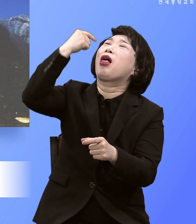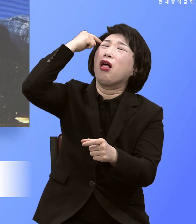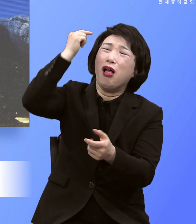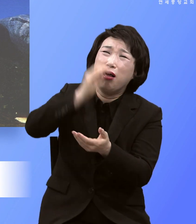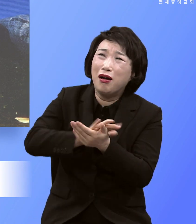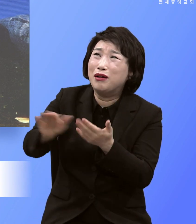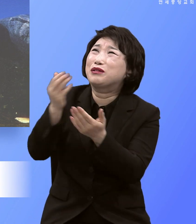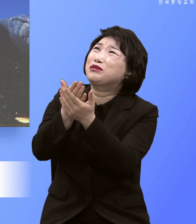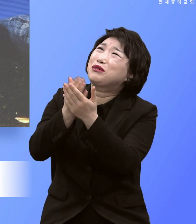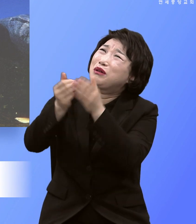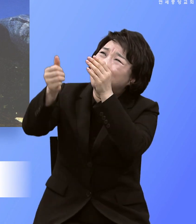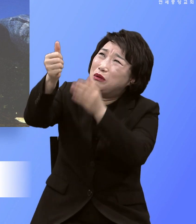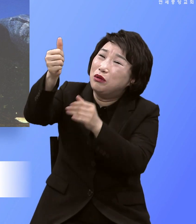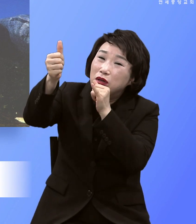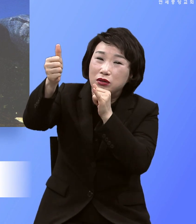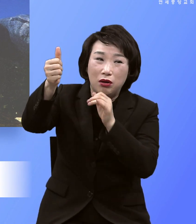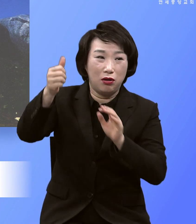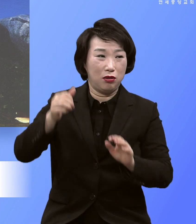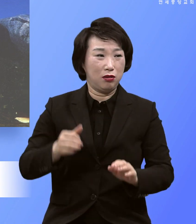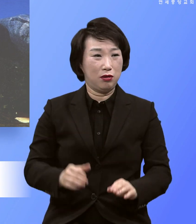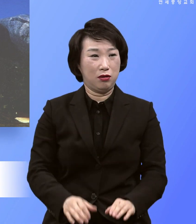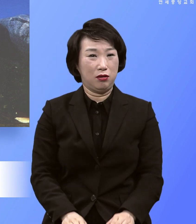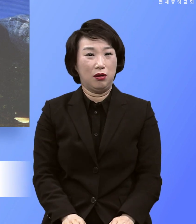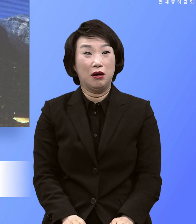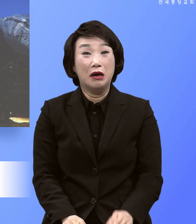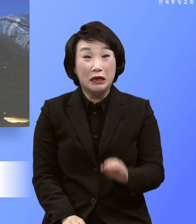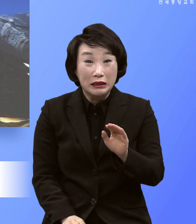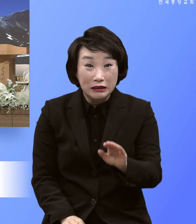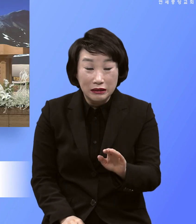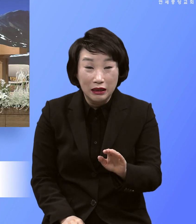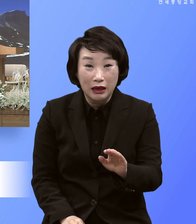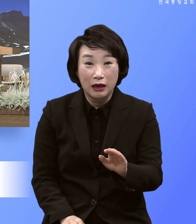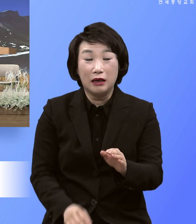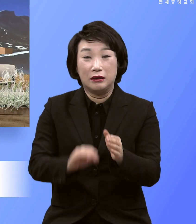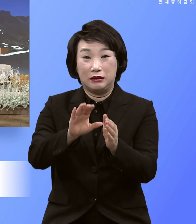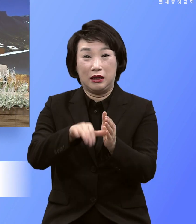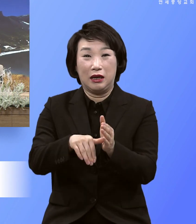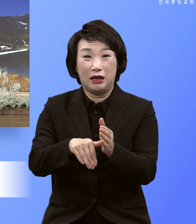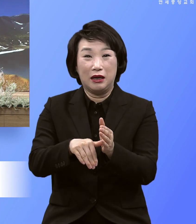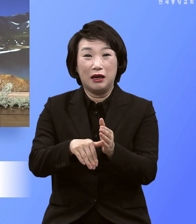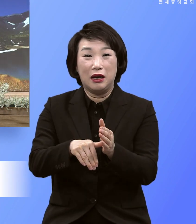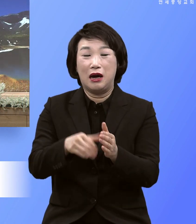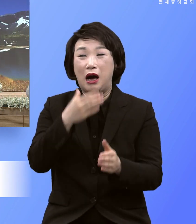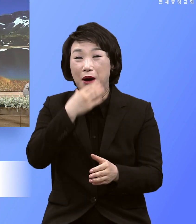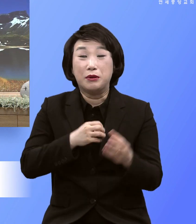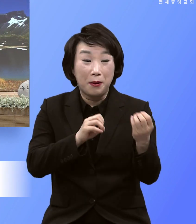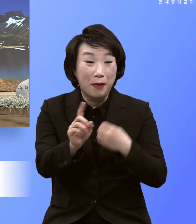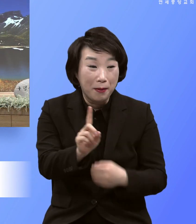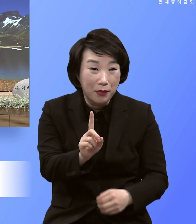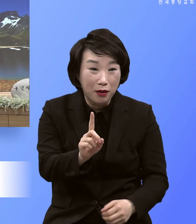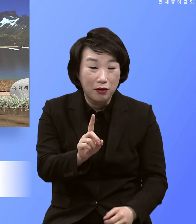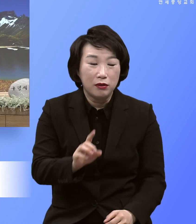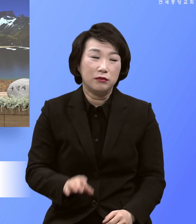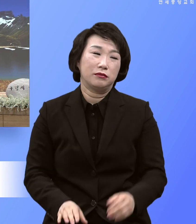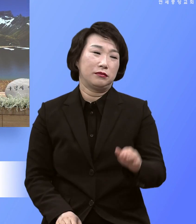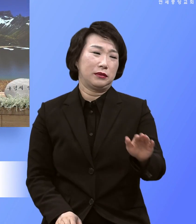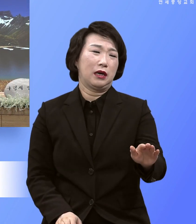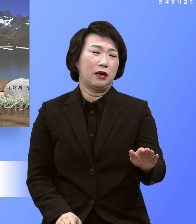서늘게 하소서 라고 말합니다. 그때 아브라함은 말합니다.